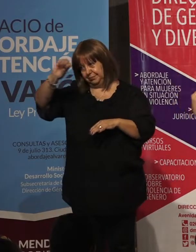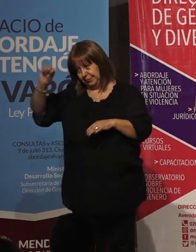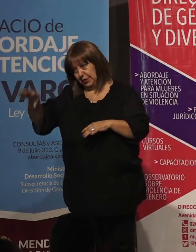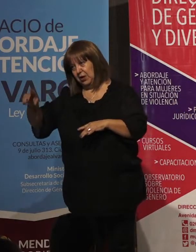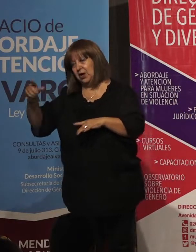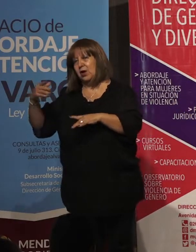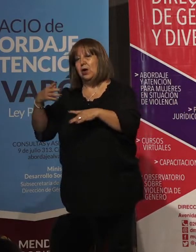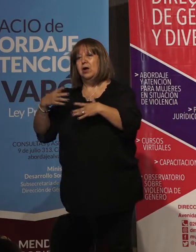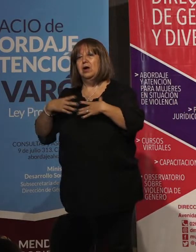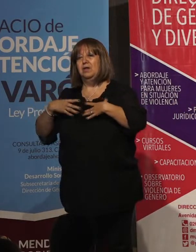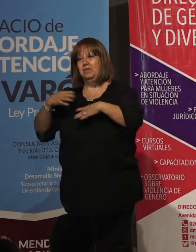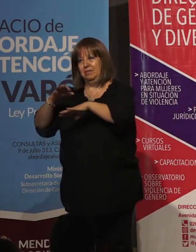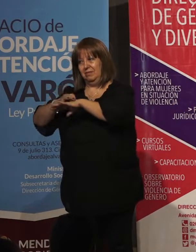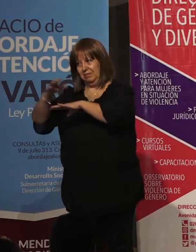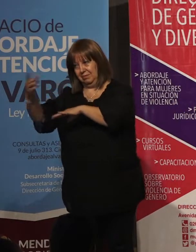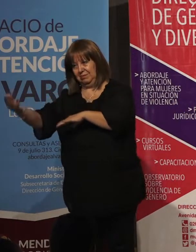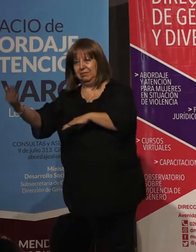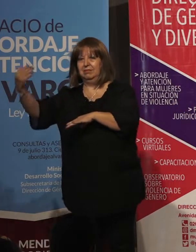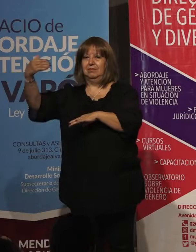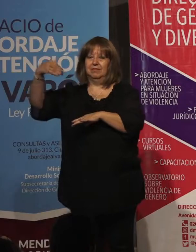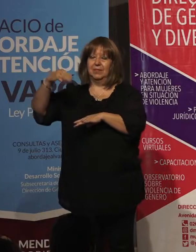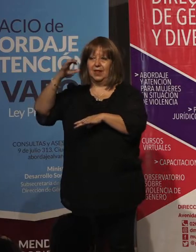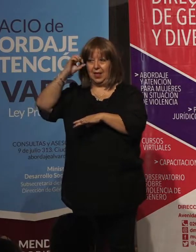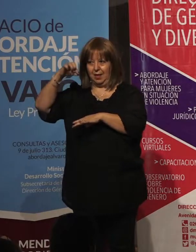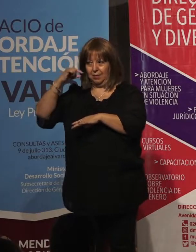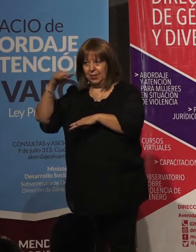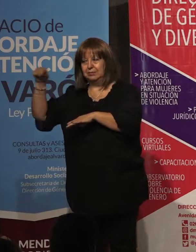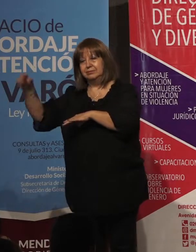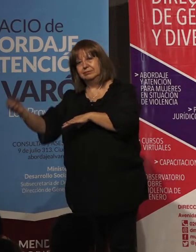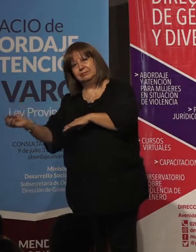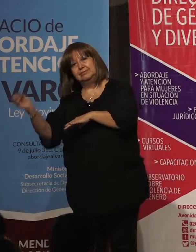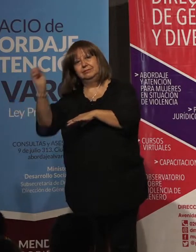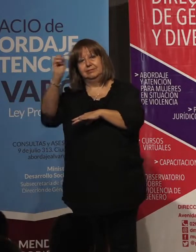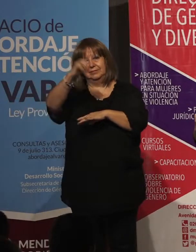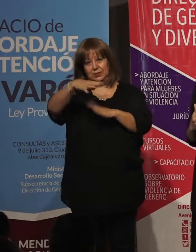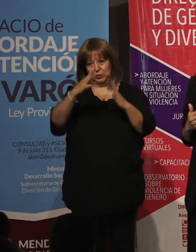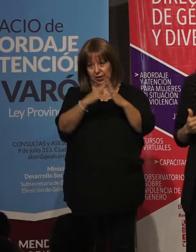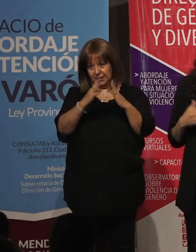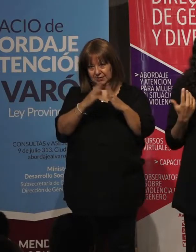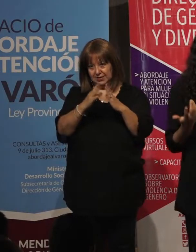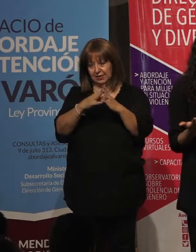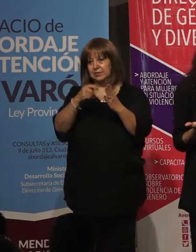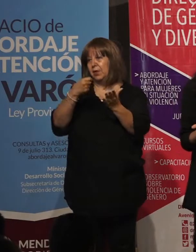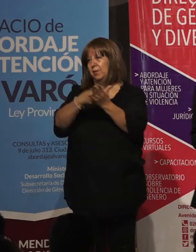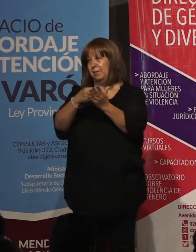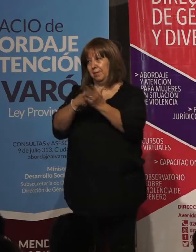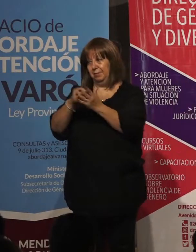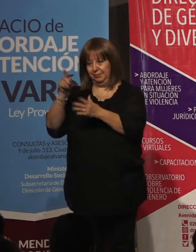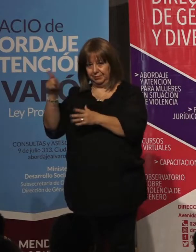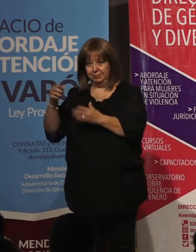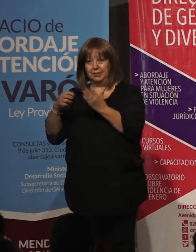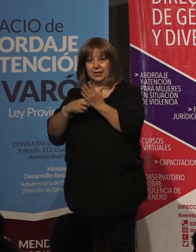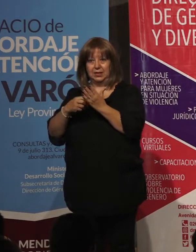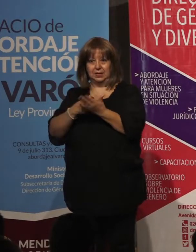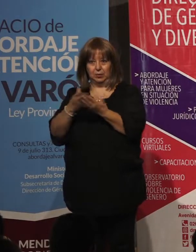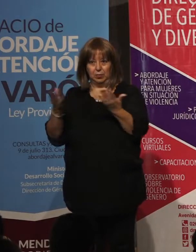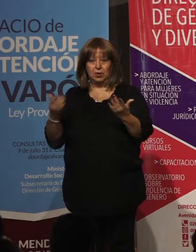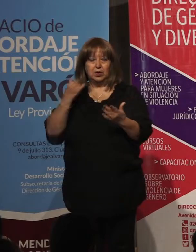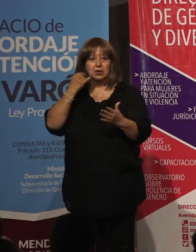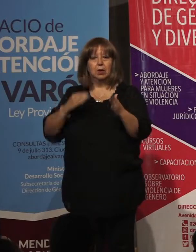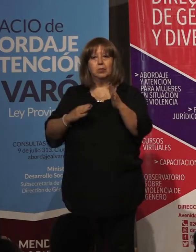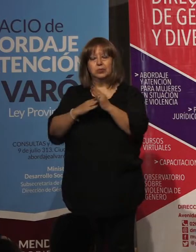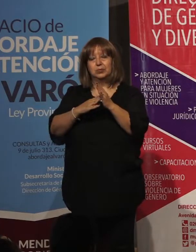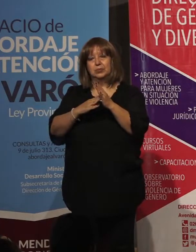volver a la oficina fiscal. Todo eso asumido por el Ministerio Público. Desde el 2016 que asumió el Procurador General,